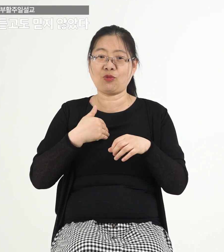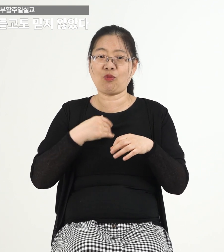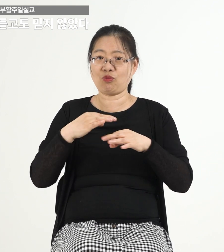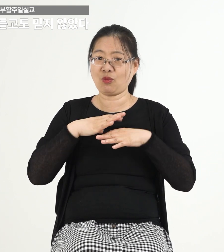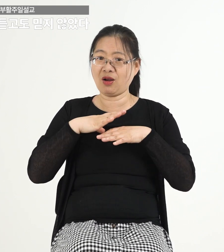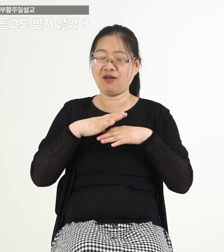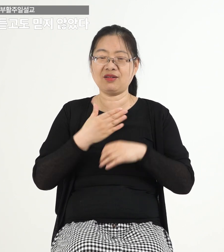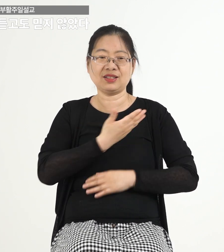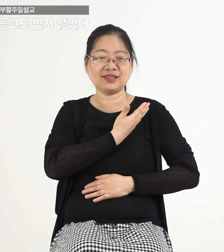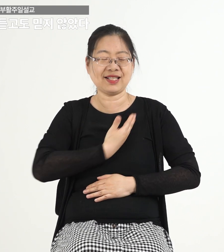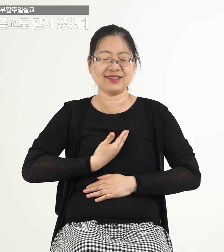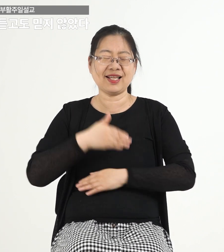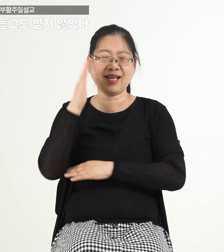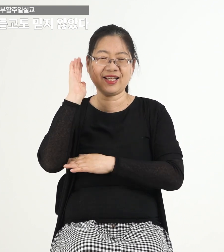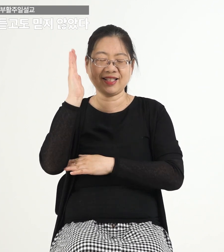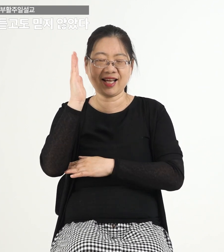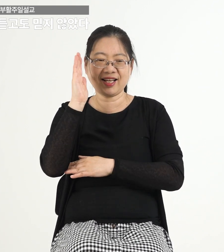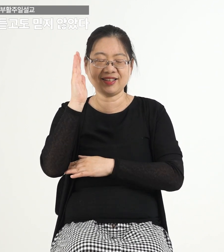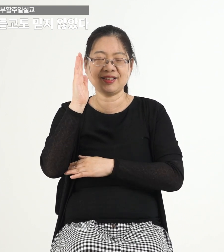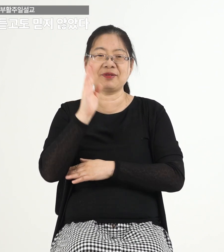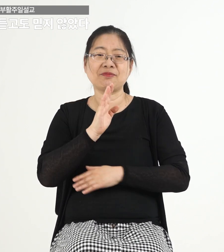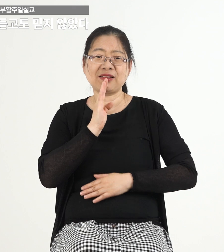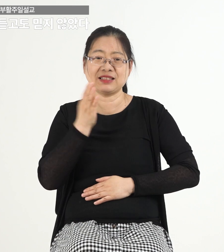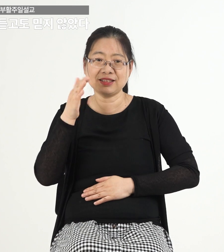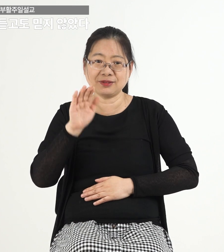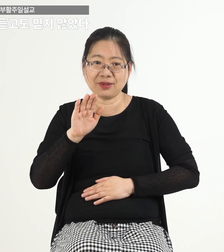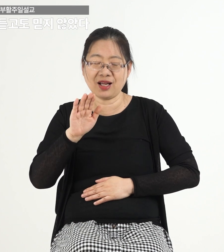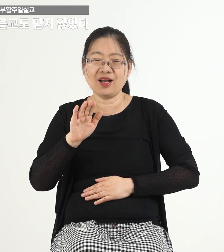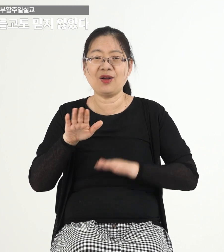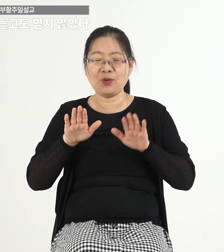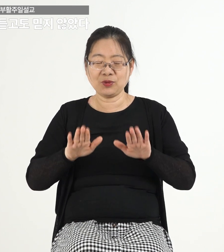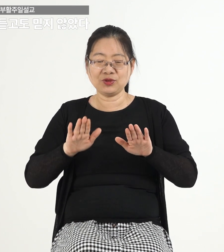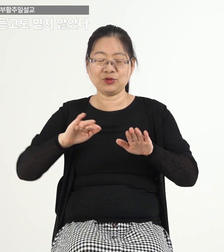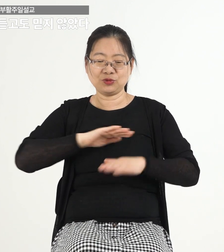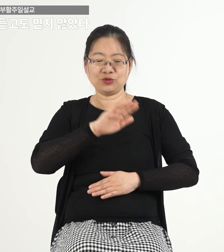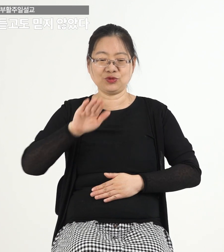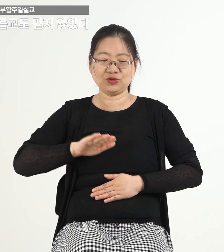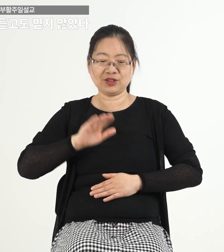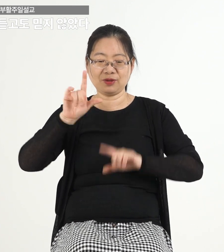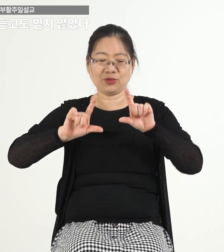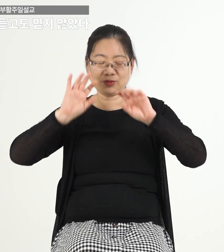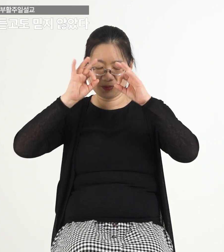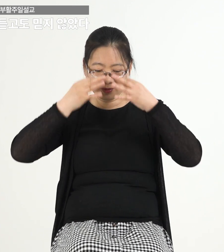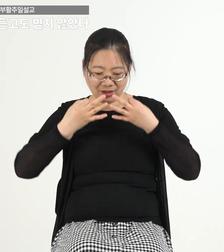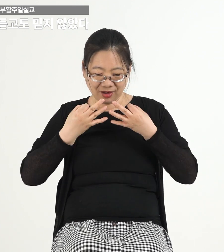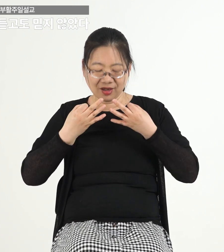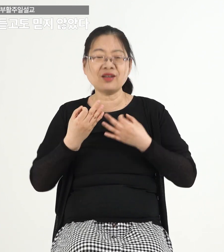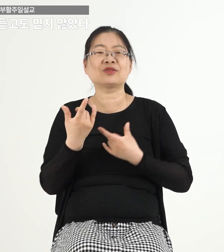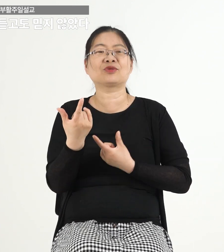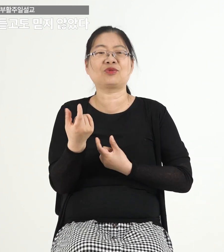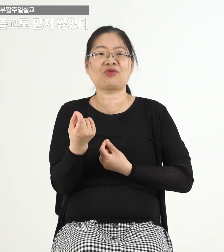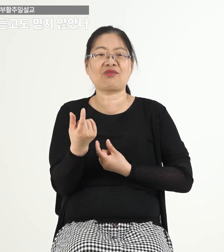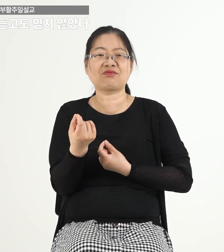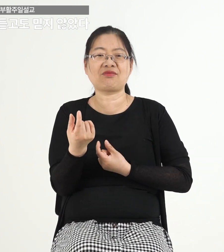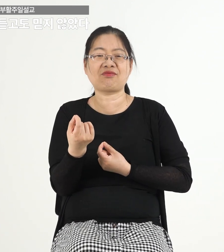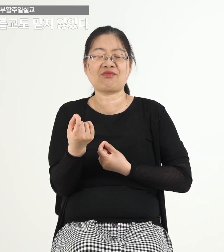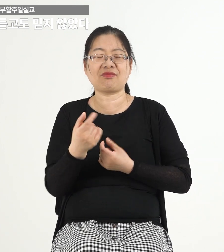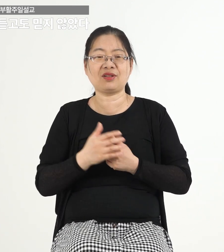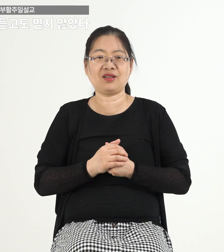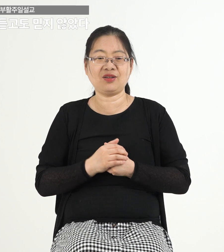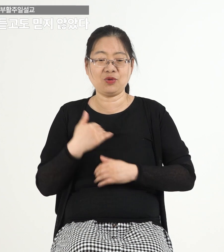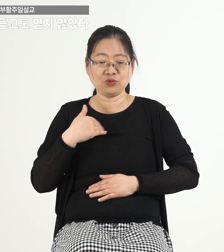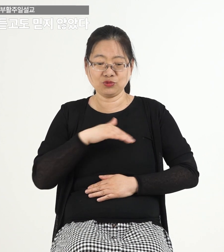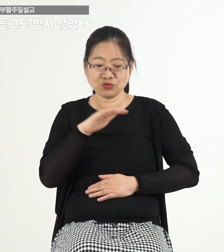그건 제자들의 이야기 이전에 오늘 우리의 모습이기도 하구나.